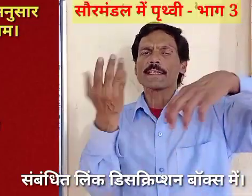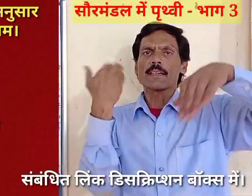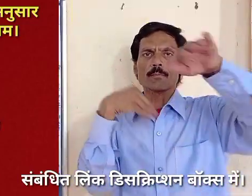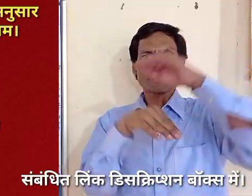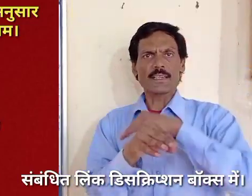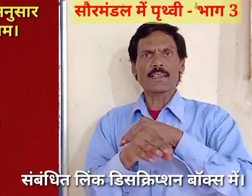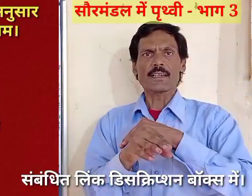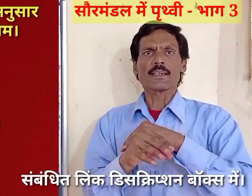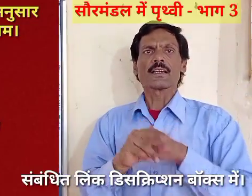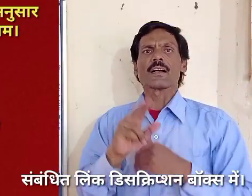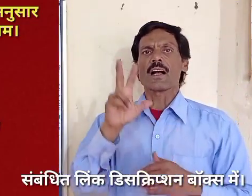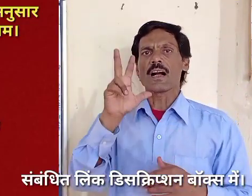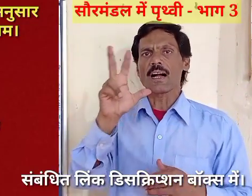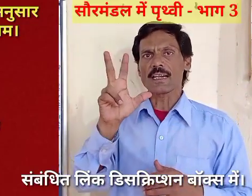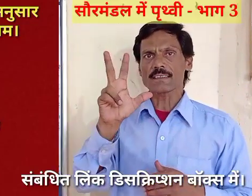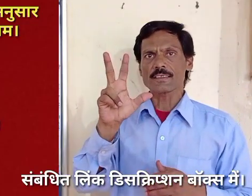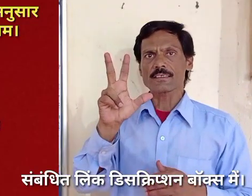सौरमंडल में 8